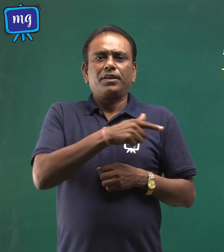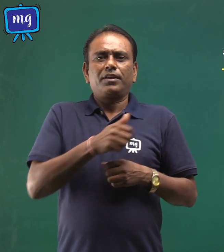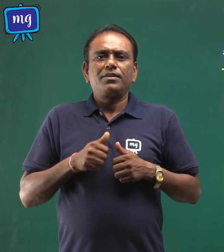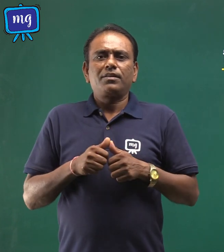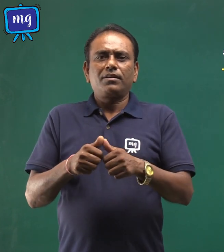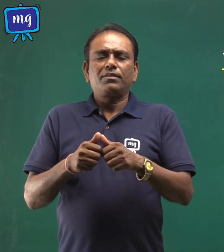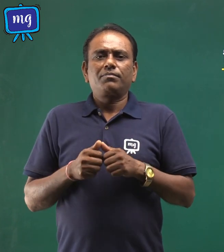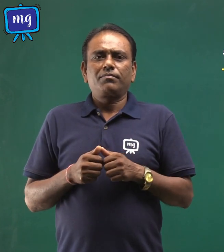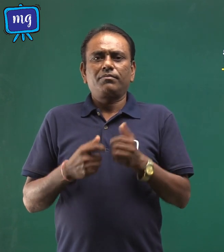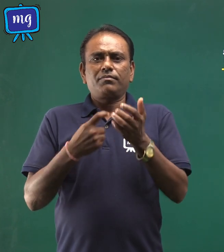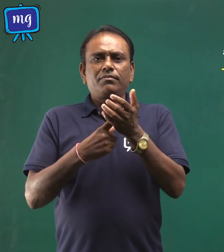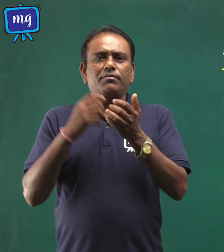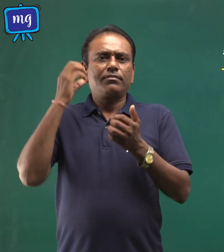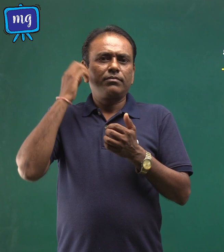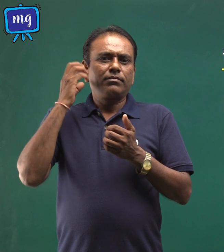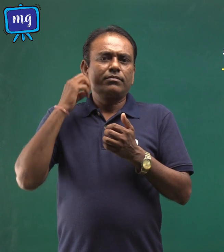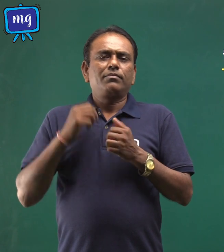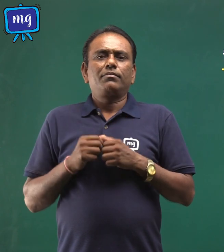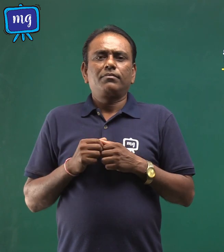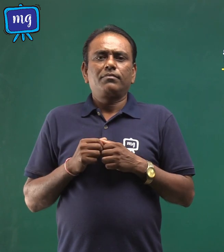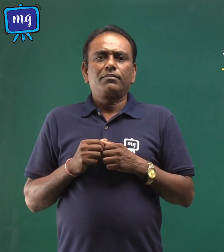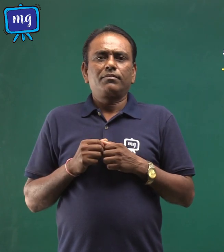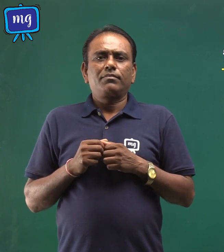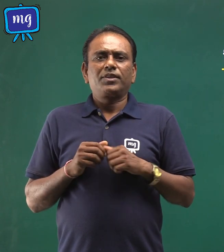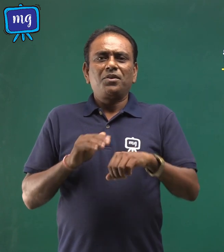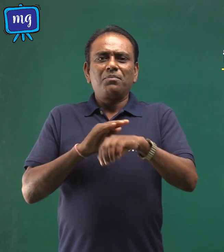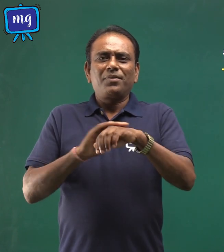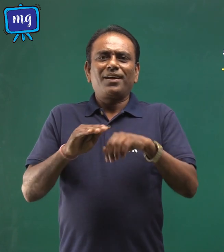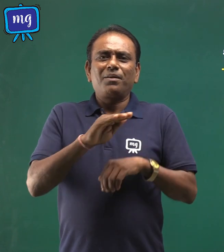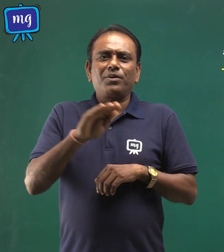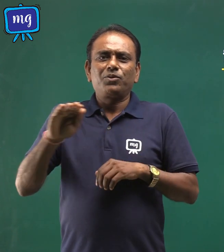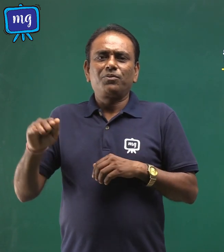साथ रमेश चंद जी। प्यारे बच्चों,